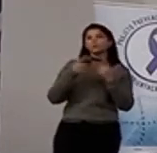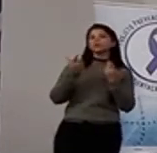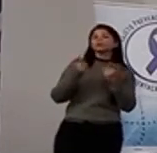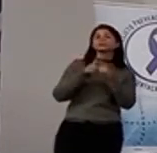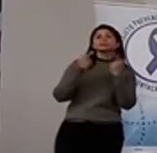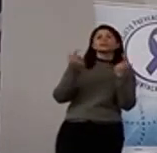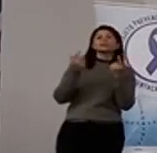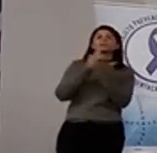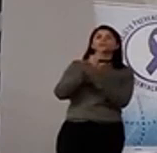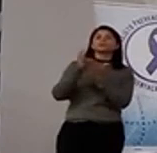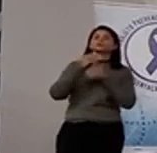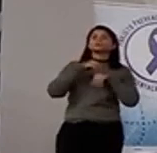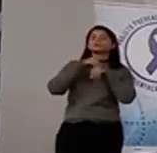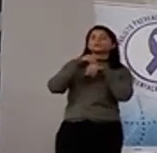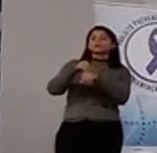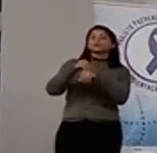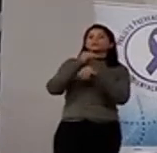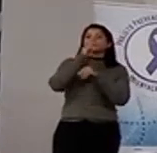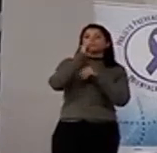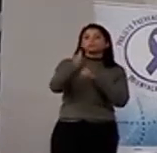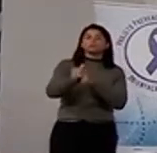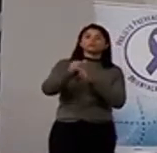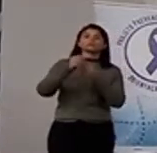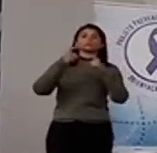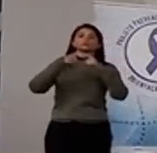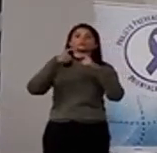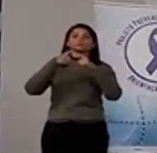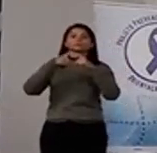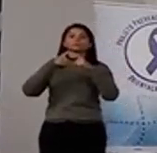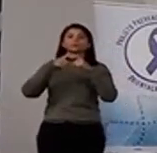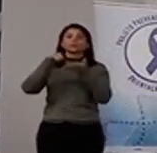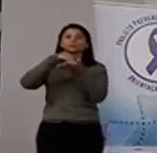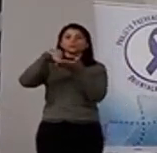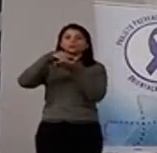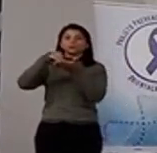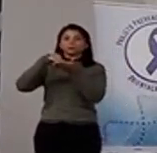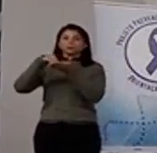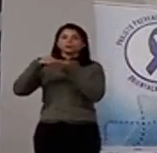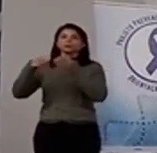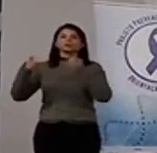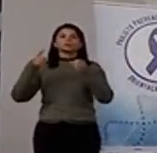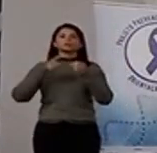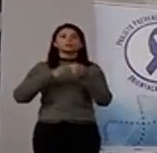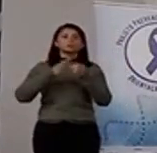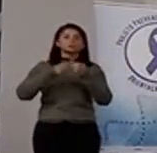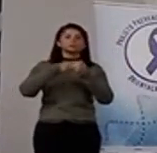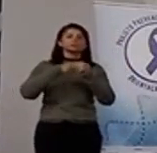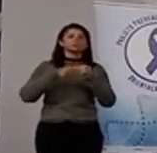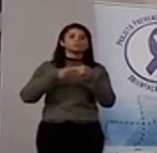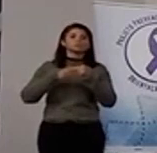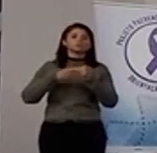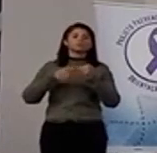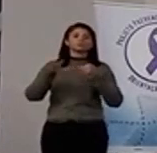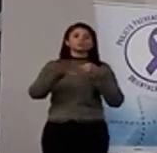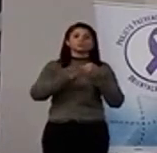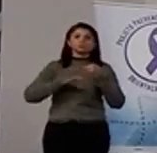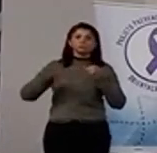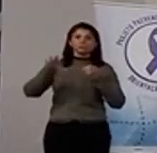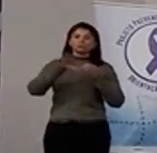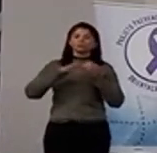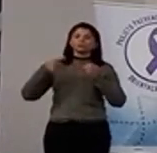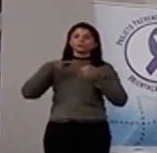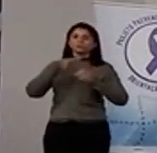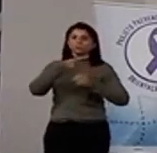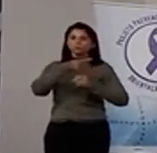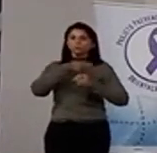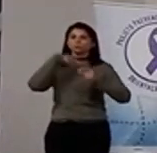né, e faz todo esse processo via Secretaria Municipal de Saúde, que vai ser encaminhado provavelmente depois para